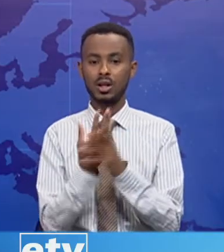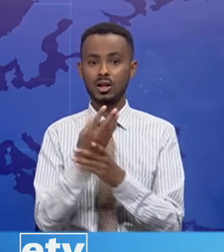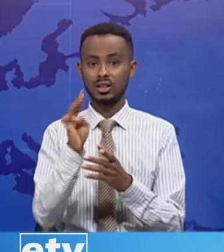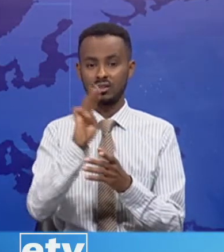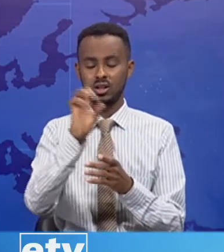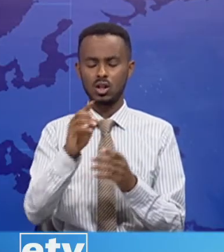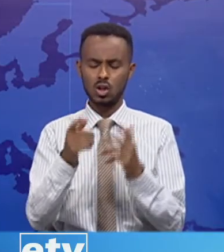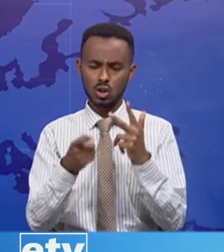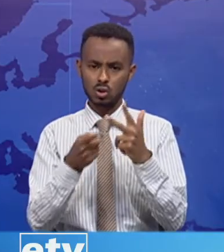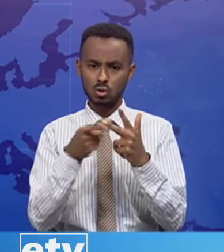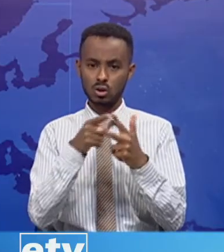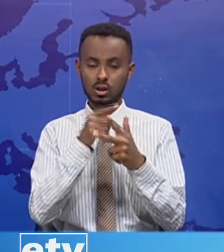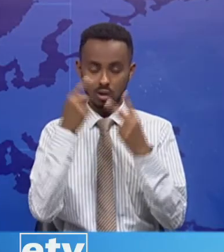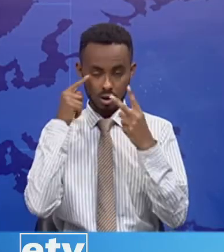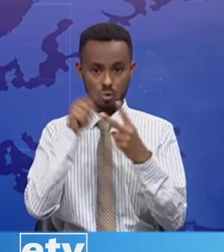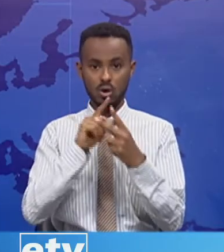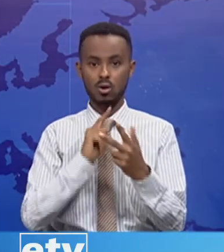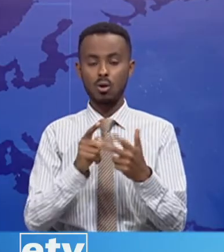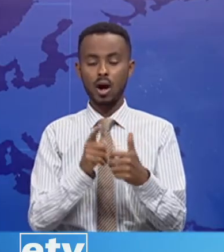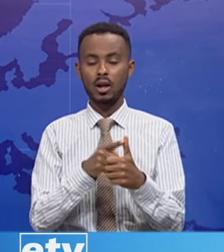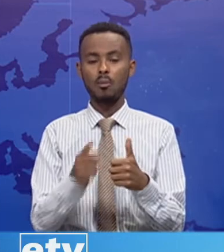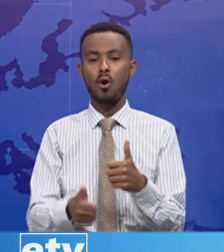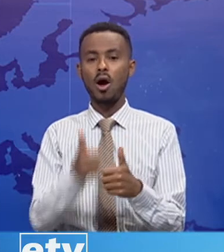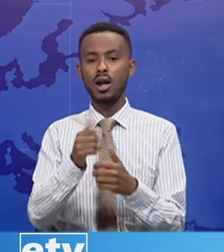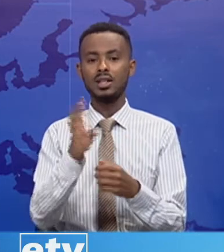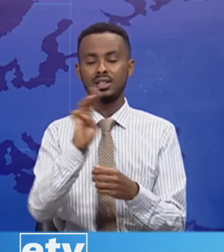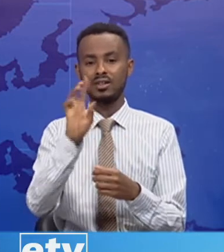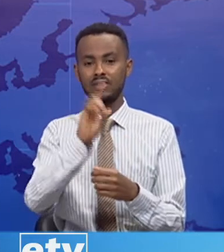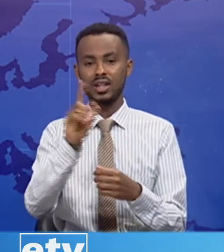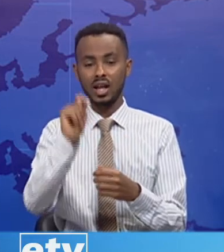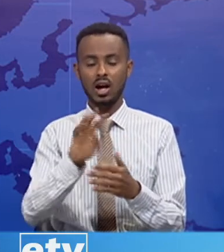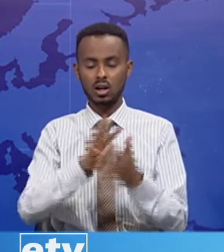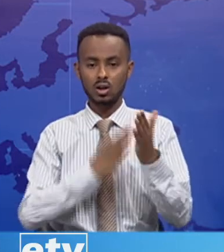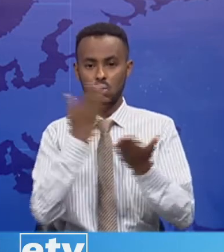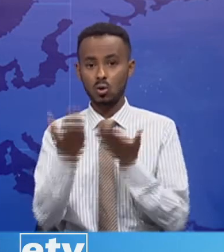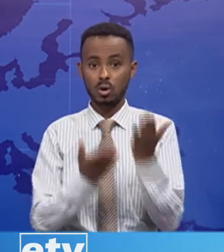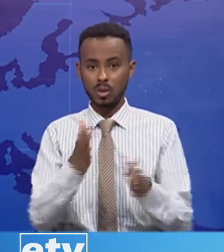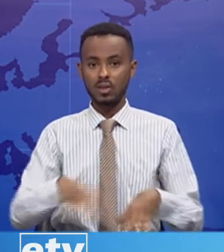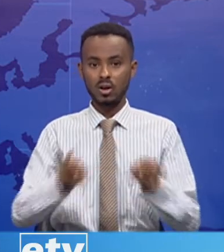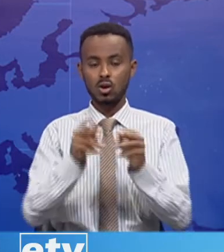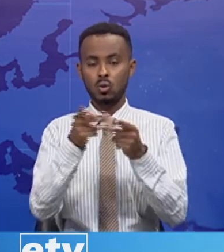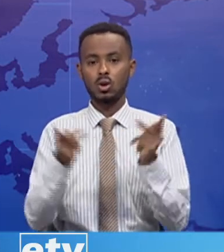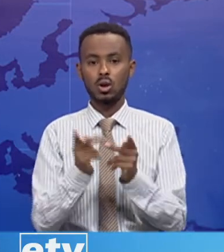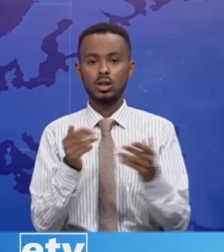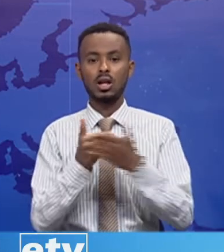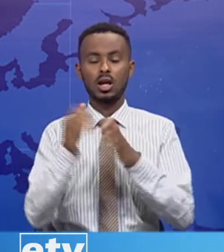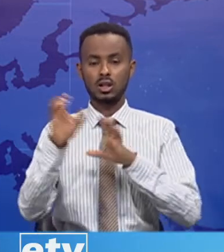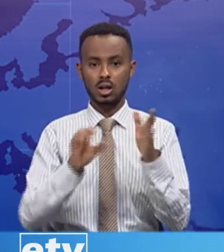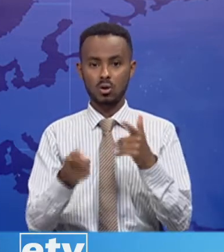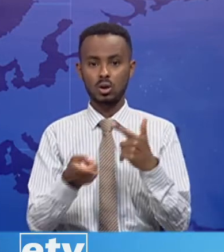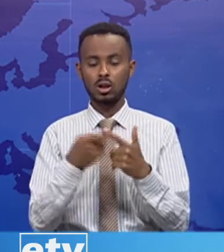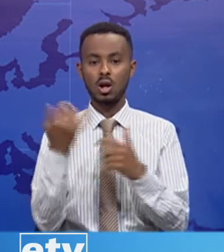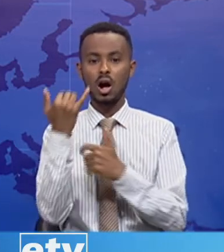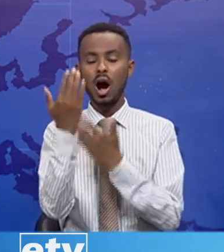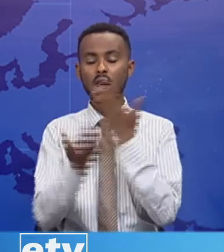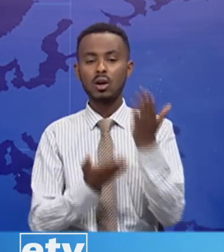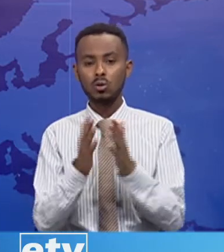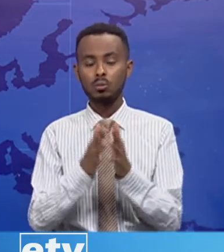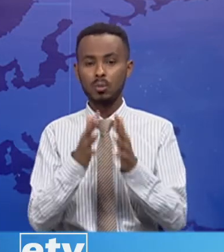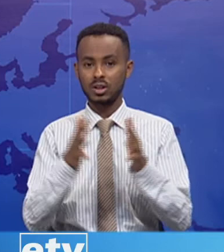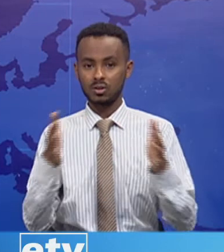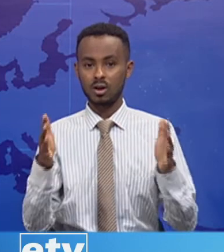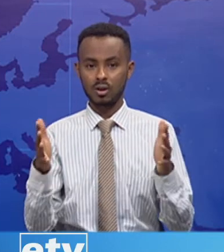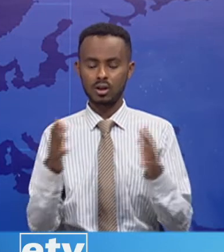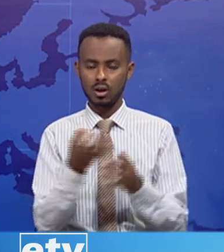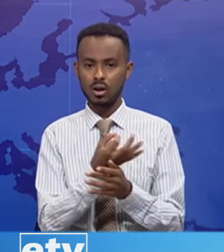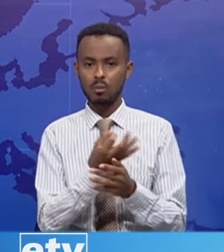የተለያዩ ቁልፍ ጉዳዮች ላይ ያተኩራል። አንደኛ በዋናነት የሴፍትኔት አገልግሎት የሚያስፈልጋቸው ስፍራ ላይ ተደራሽ ይደረጋል። ሁለተኛው አገልግሎቱን በማስፋፋት